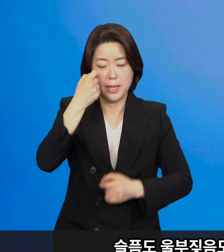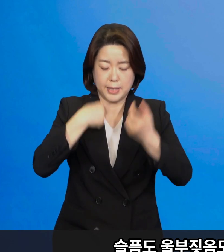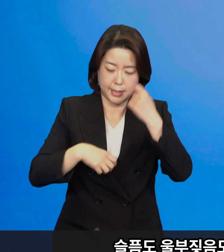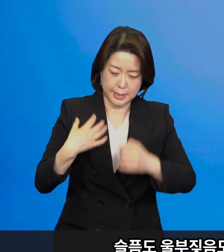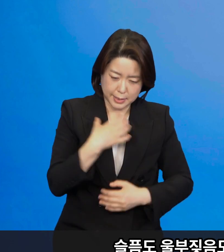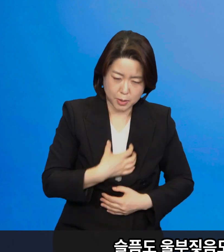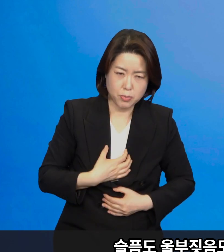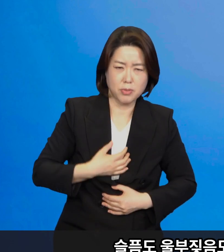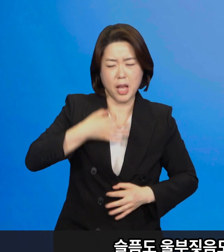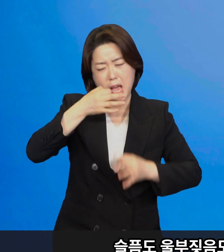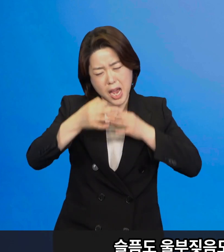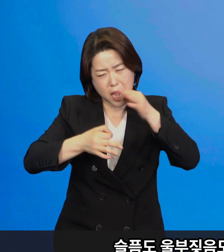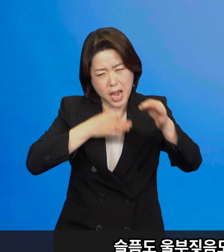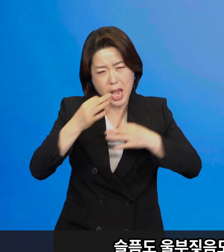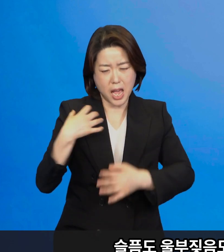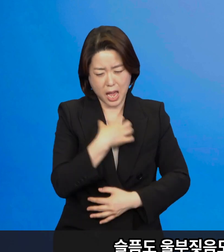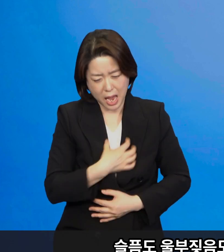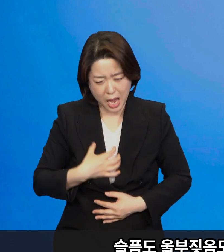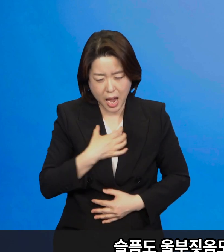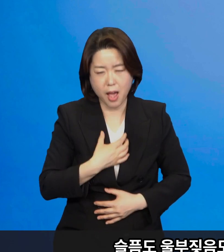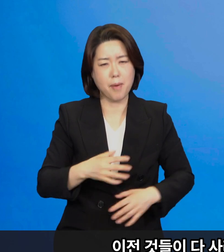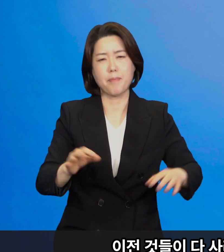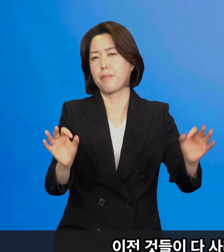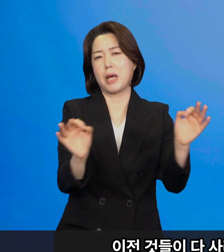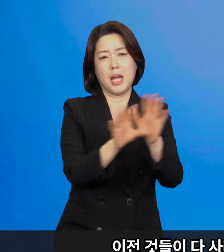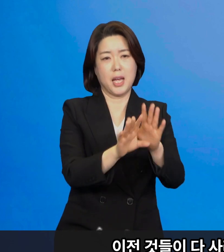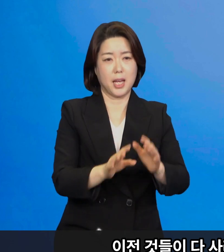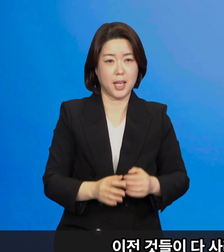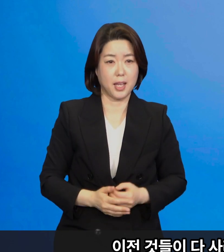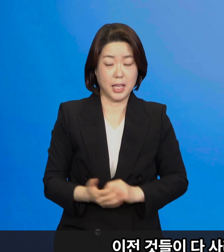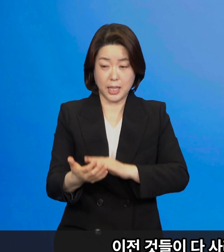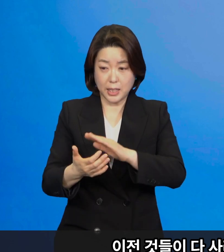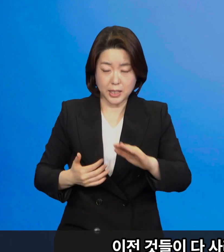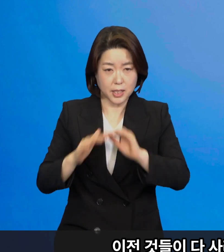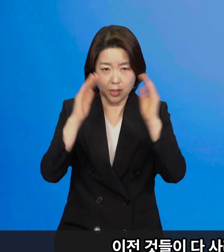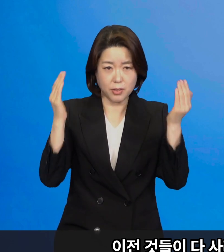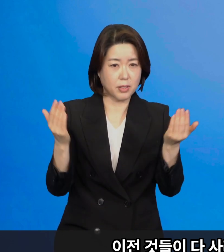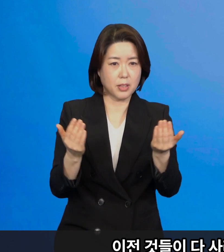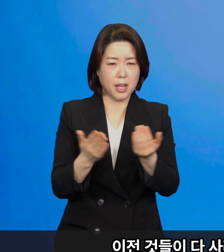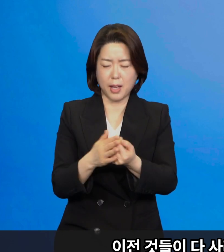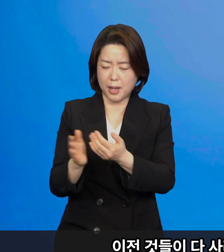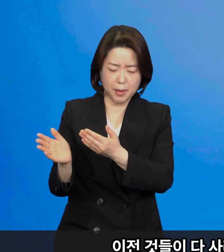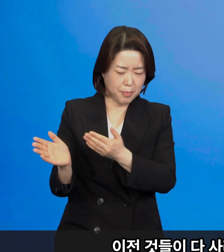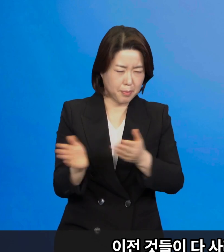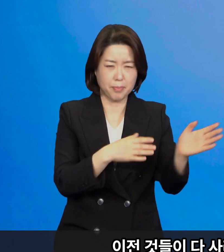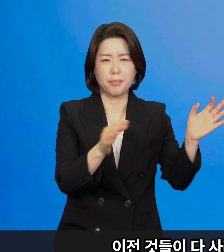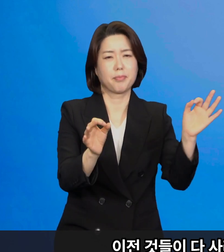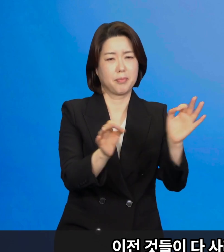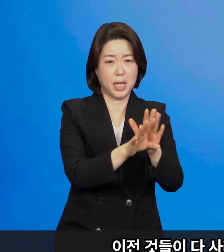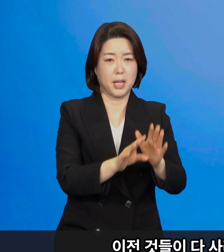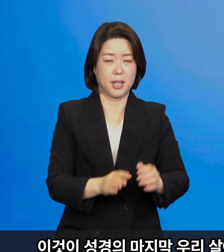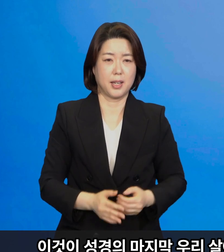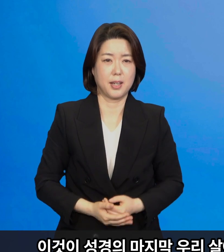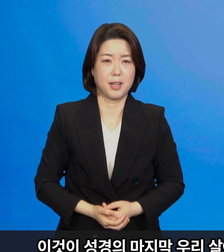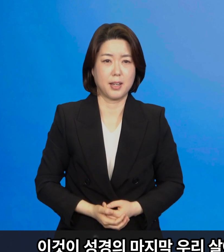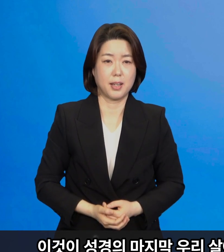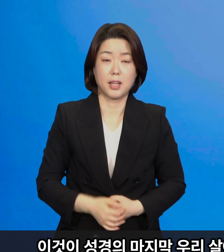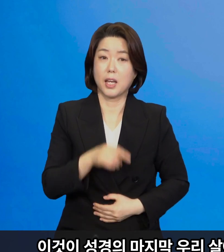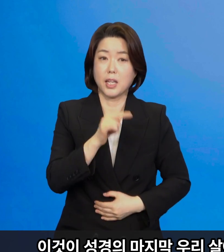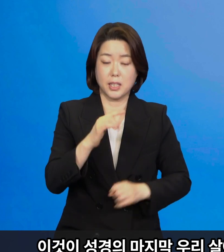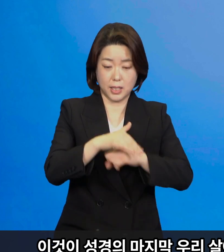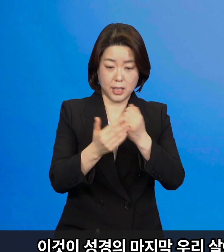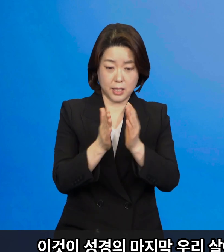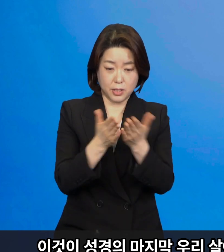슬픔도 울부짖음도 고통도 없을 것이다. 이전 것들이 다 사라져 버렸기 때문이다. 이것이